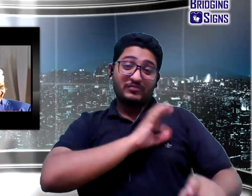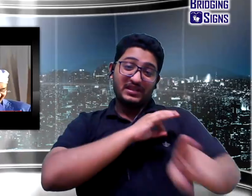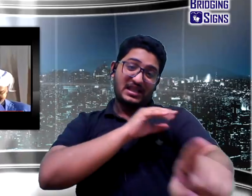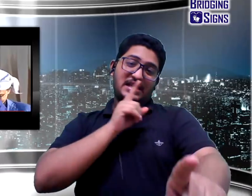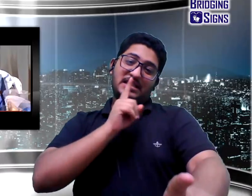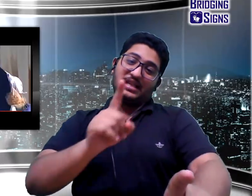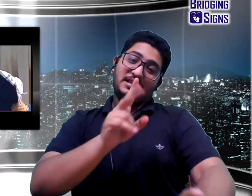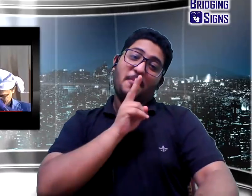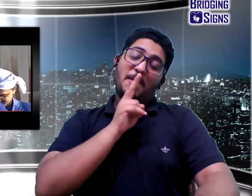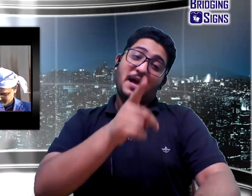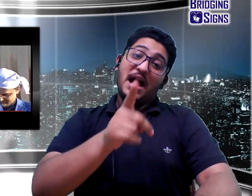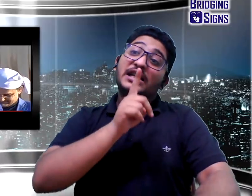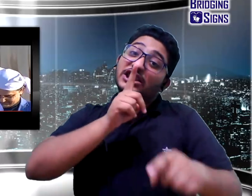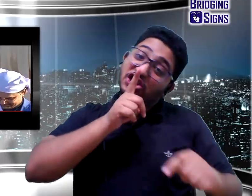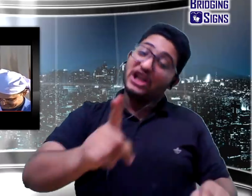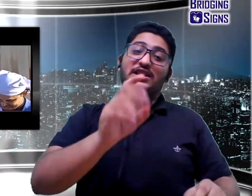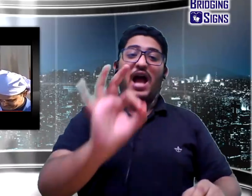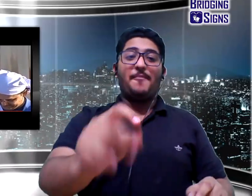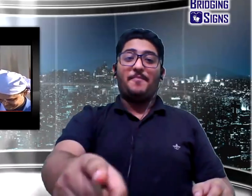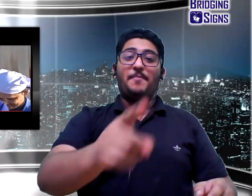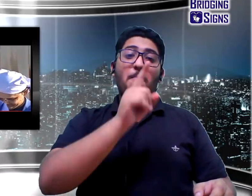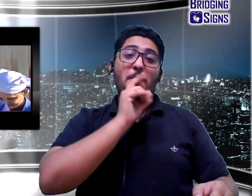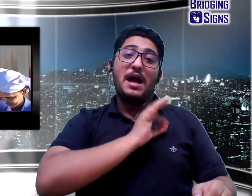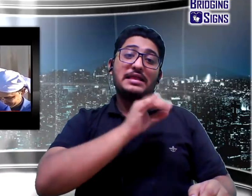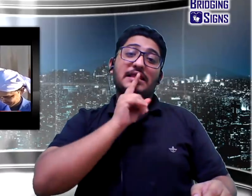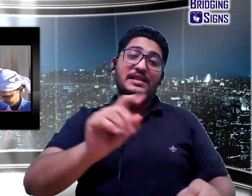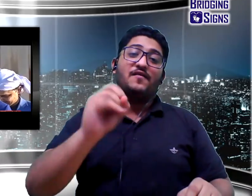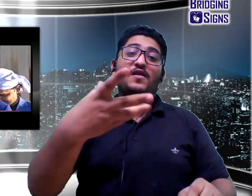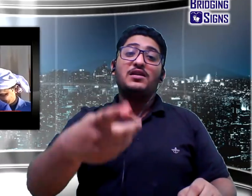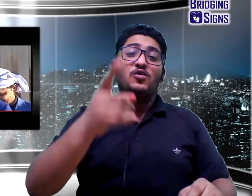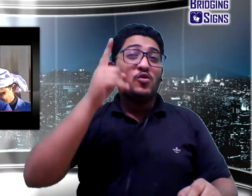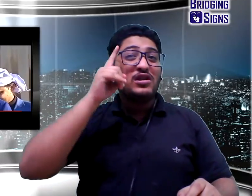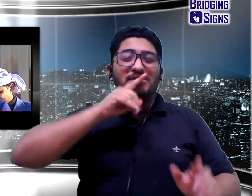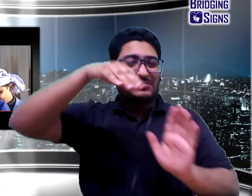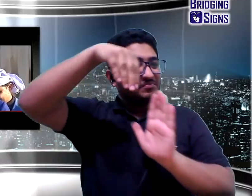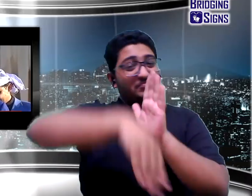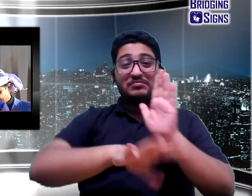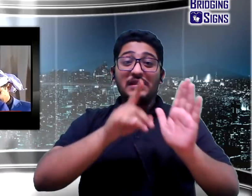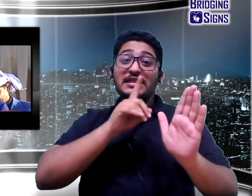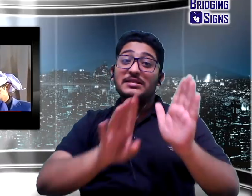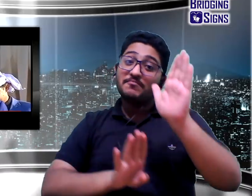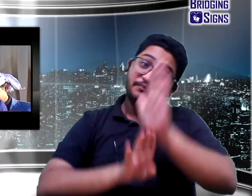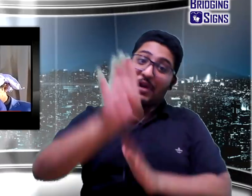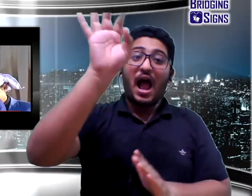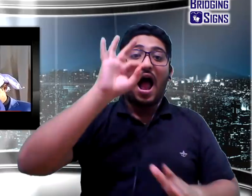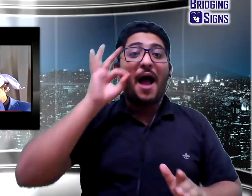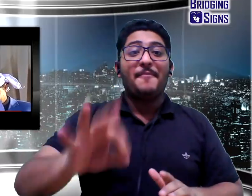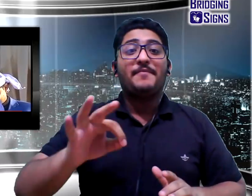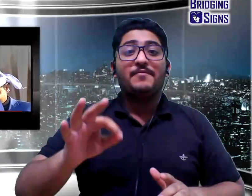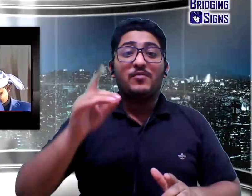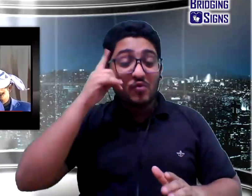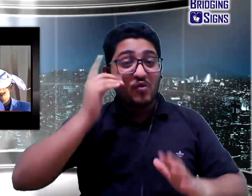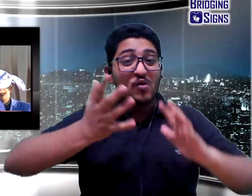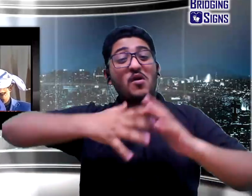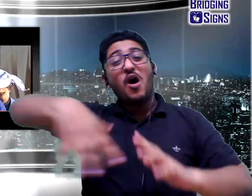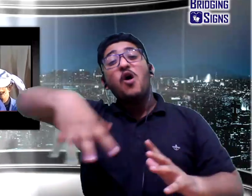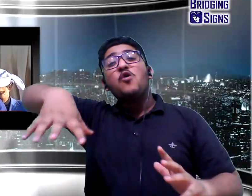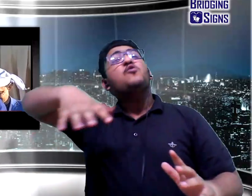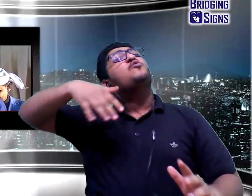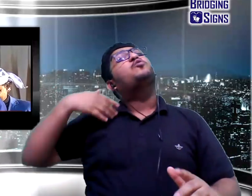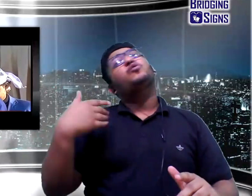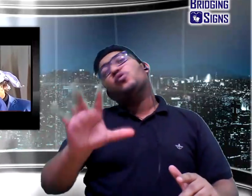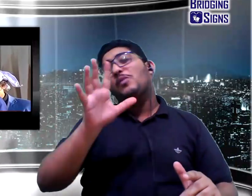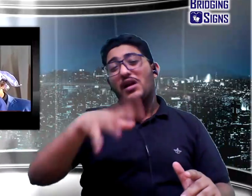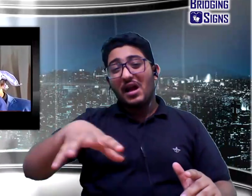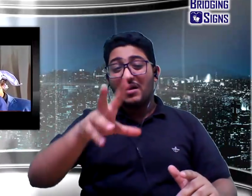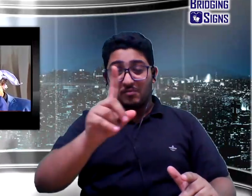जताया, तुम जताया सच न, सच प्रताड़ित होया पर पराजित नहीं होया, सच प्रकाशित होया। किसी महल मनारे की किसी महल